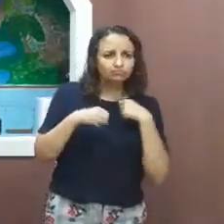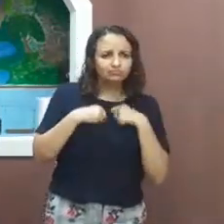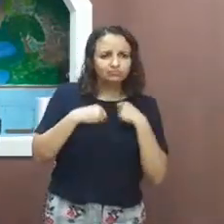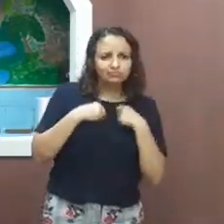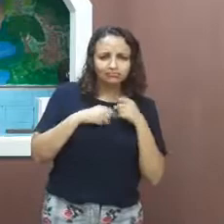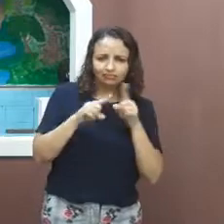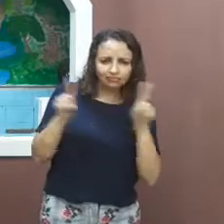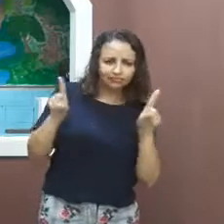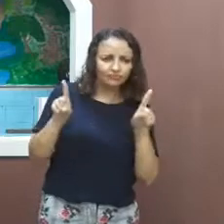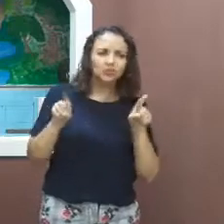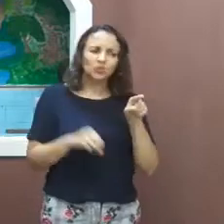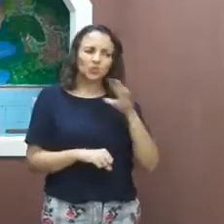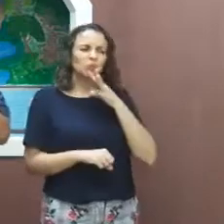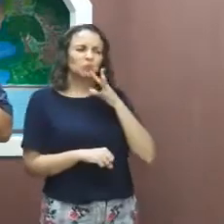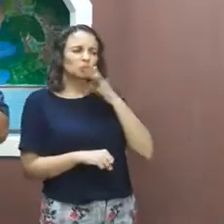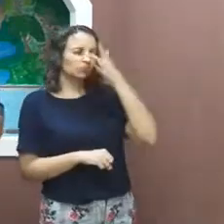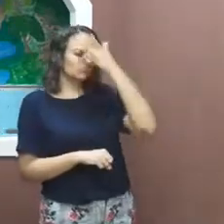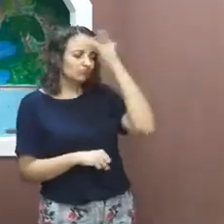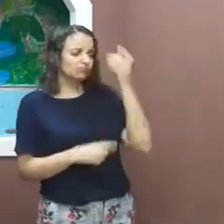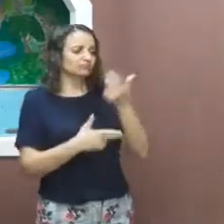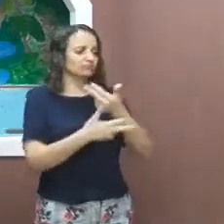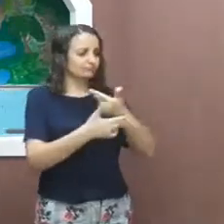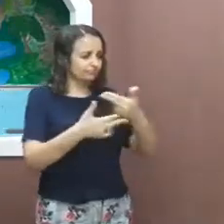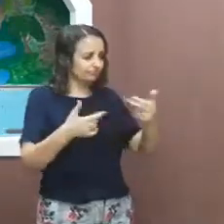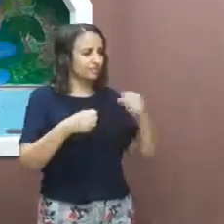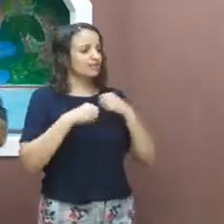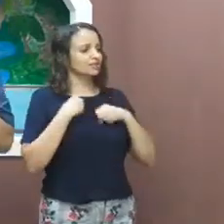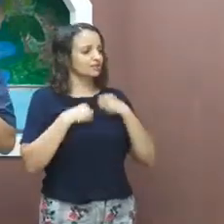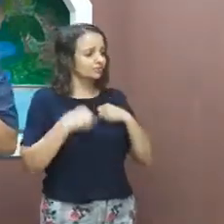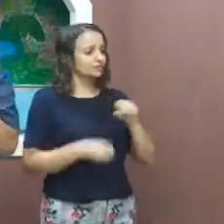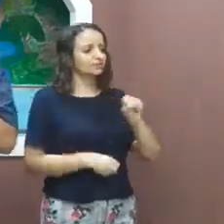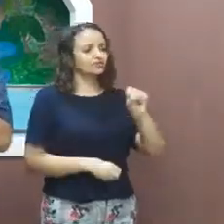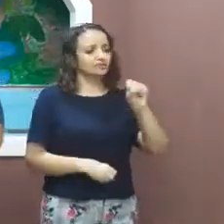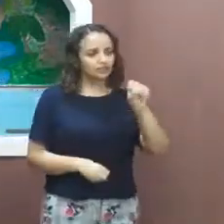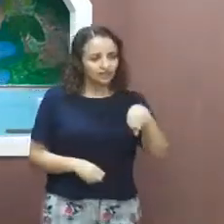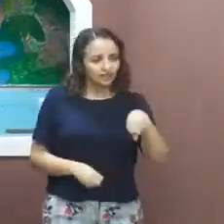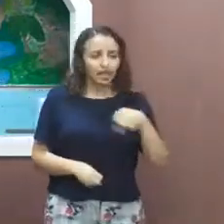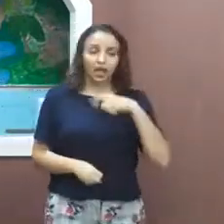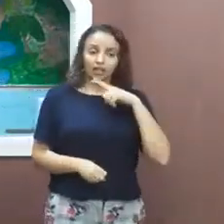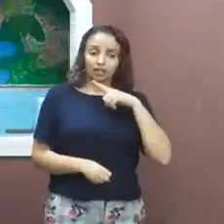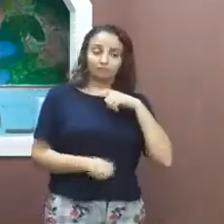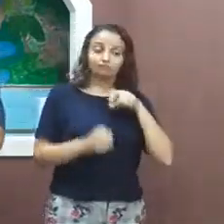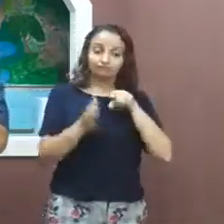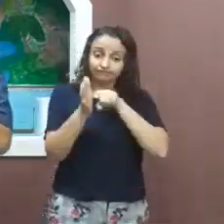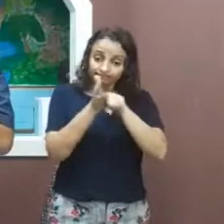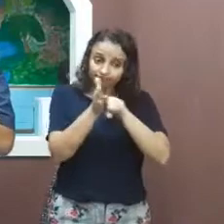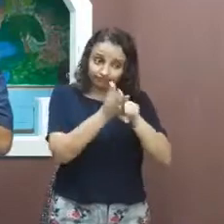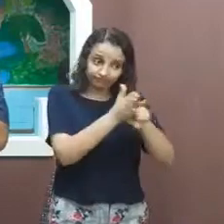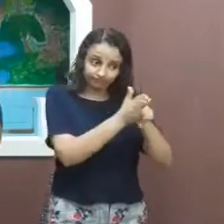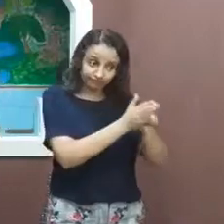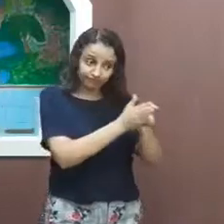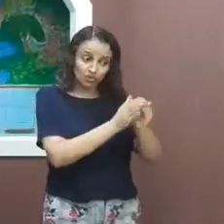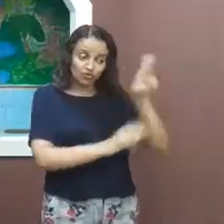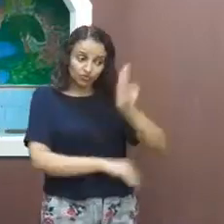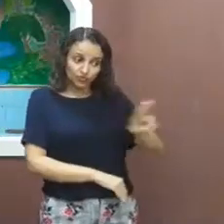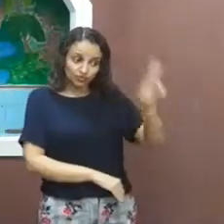que é. Meus queridos, tem uma pesquisa da Universidade de Michigan que fala que no século 21,